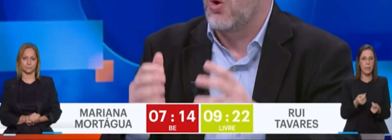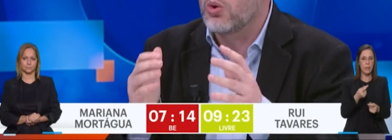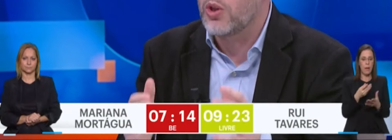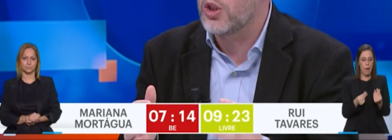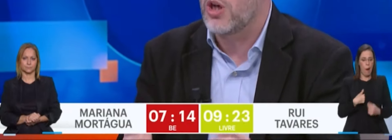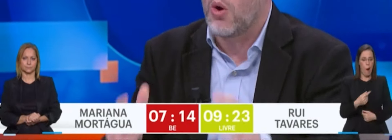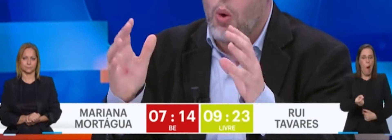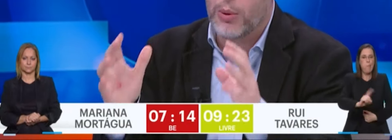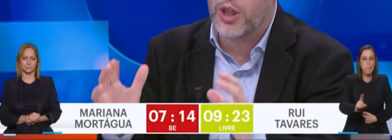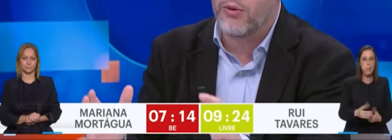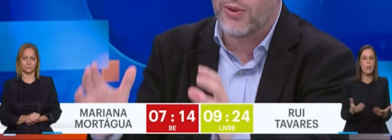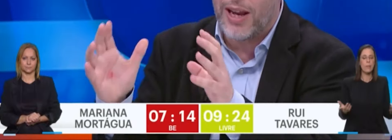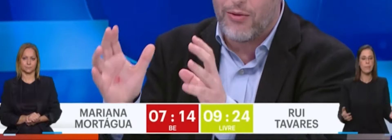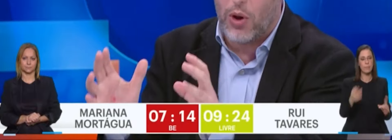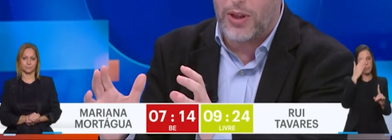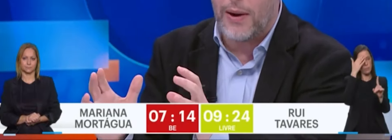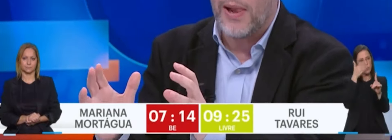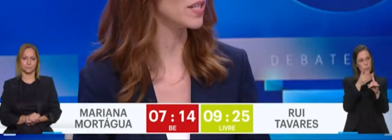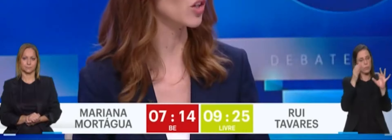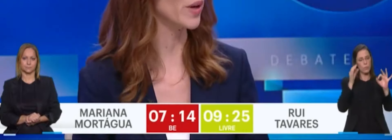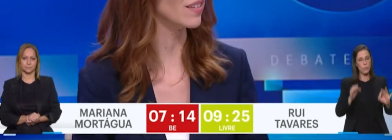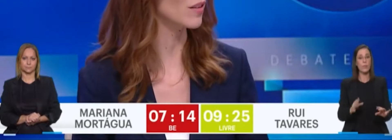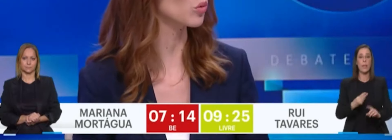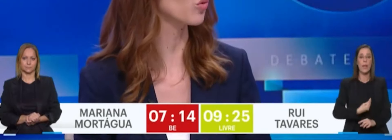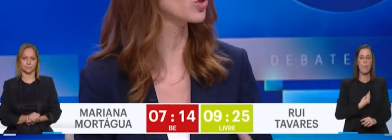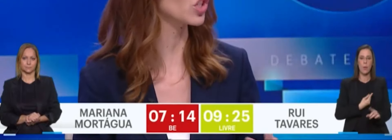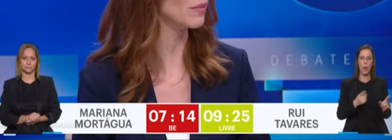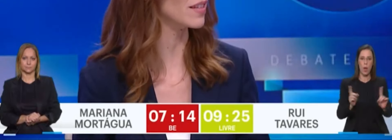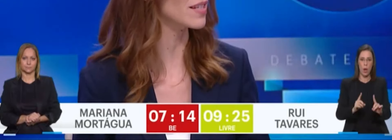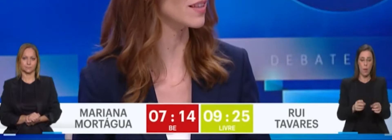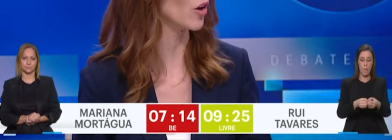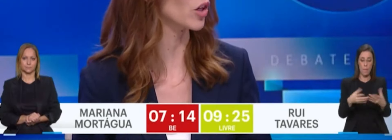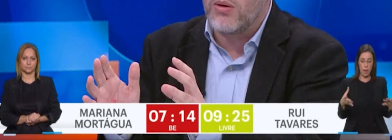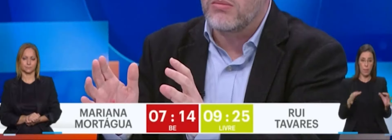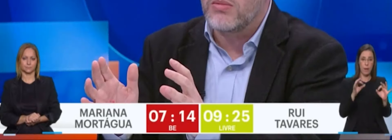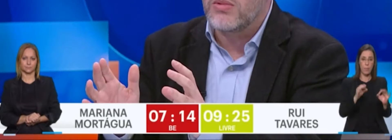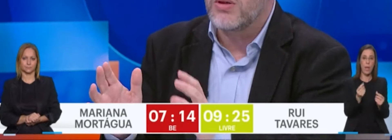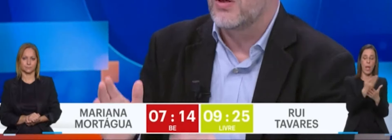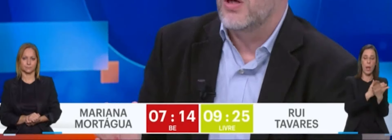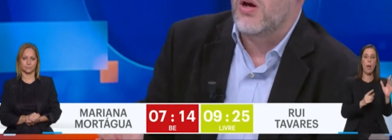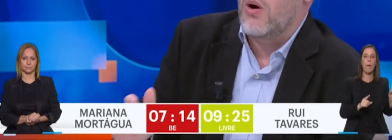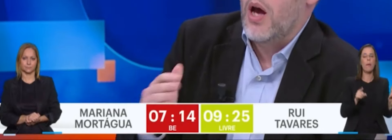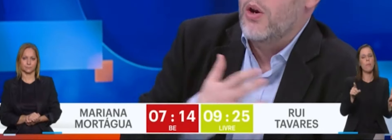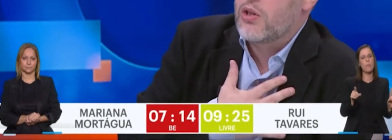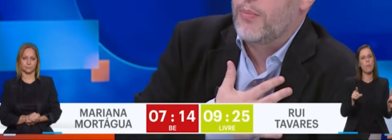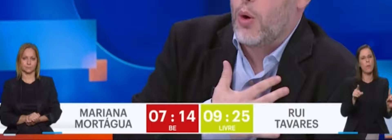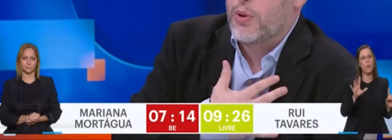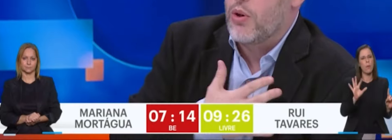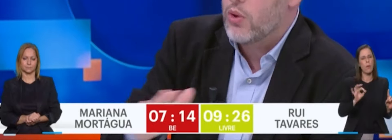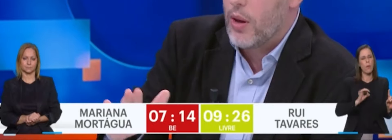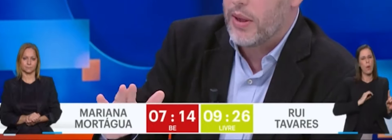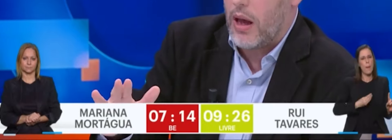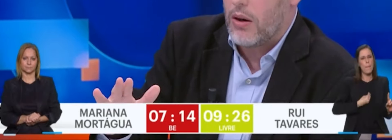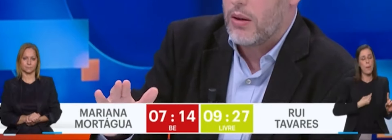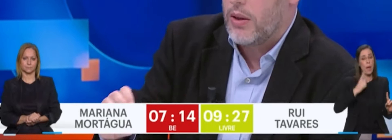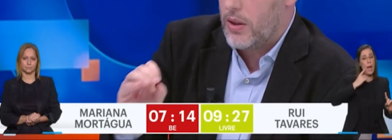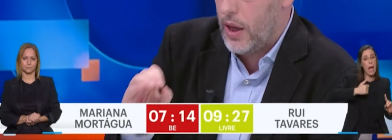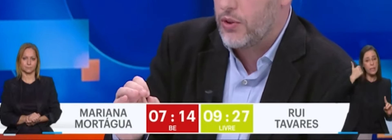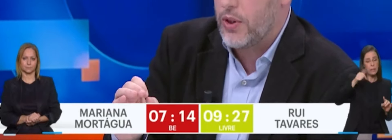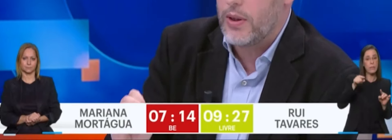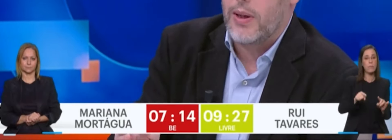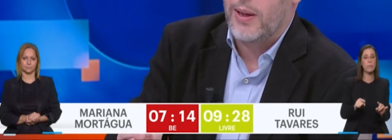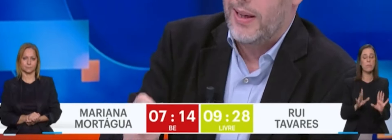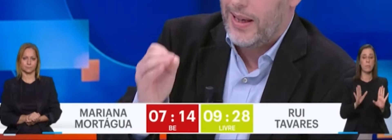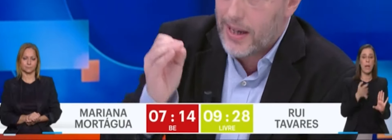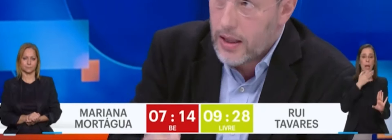material ou seja com um objetivo tem volar pração não é tanto o crescimento em S da economia mas é tudo o a nossa preocupação fundamental